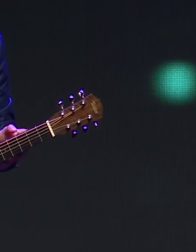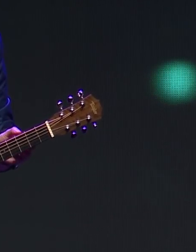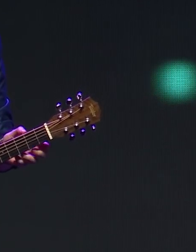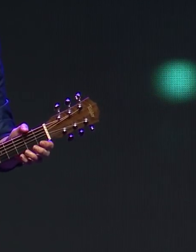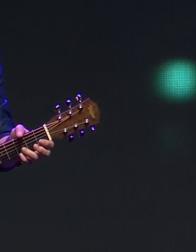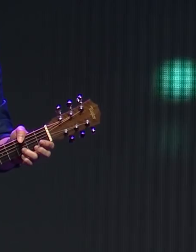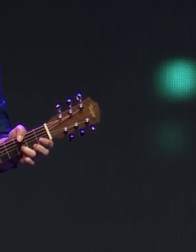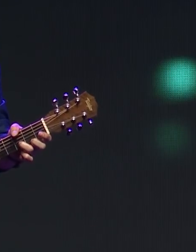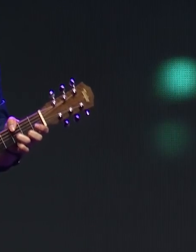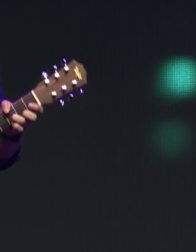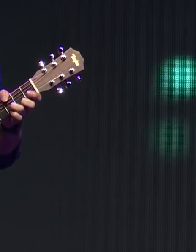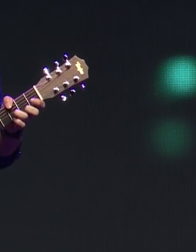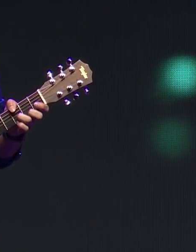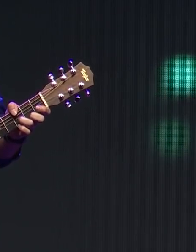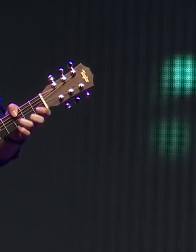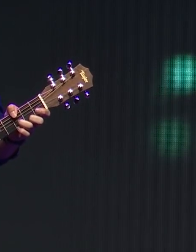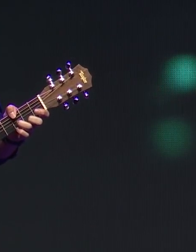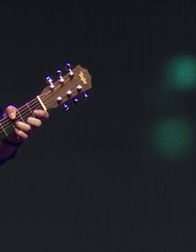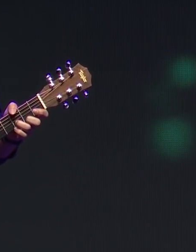Bukanlah jawaban